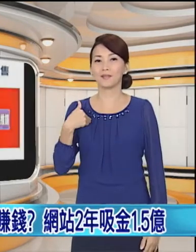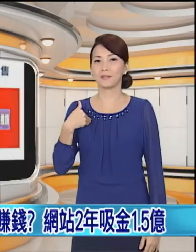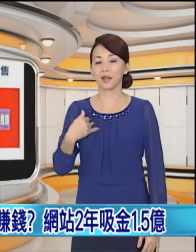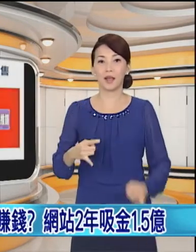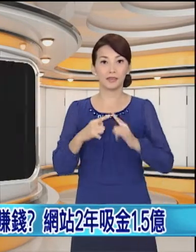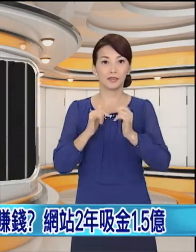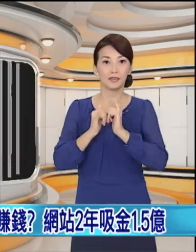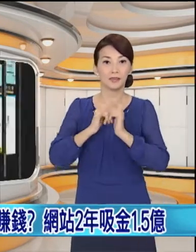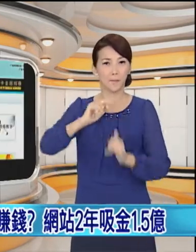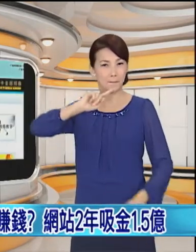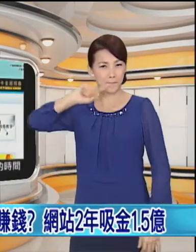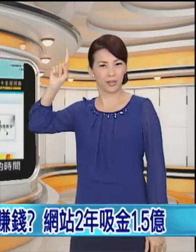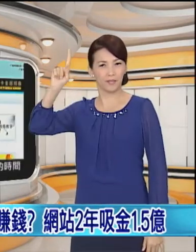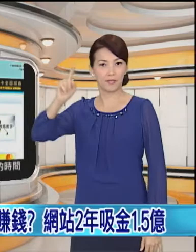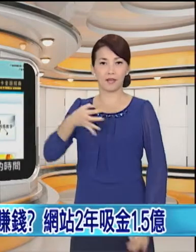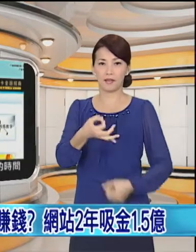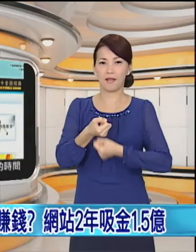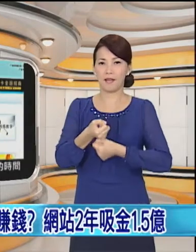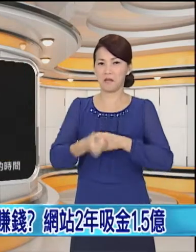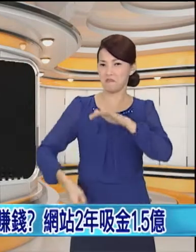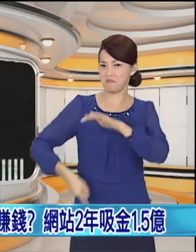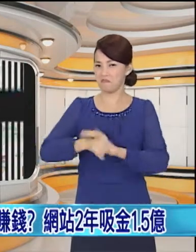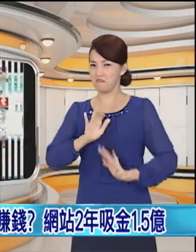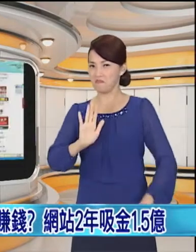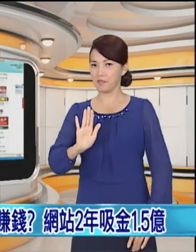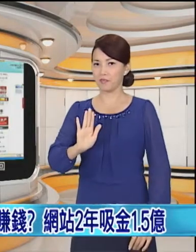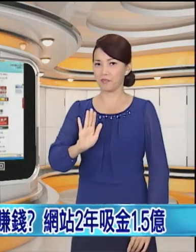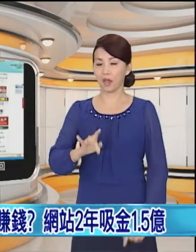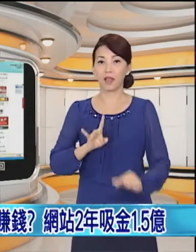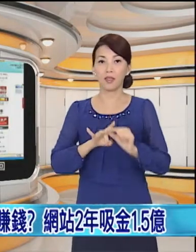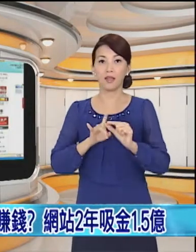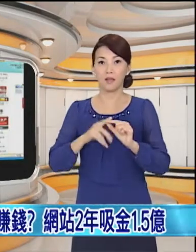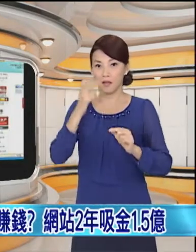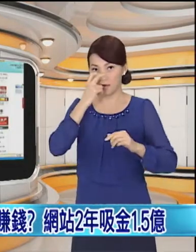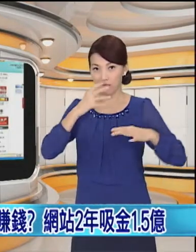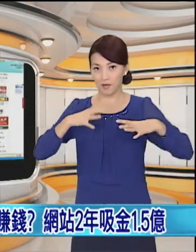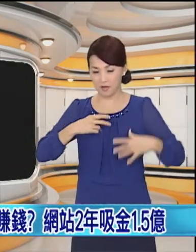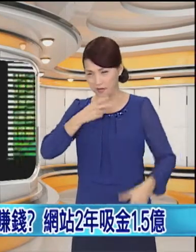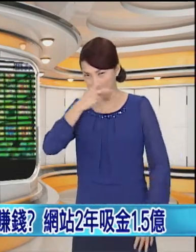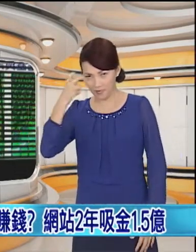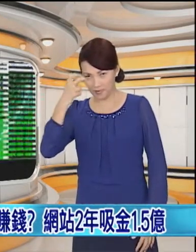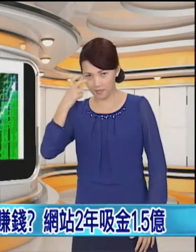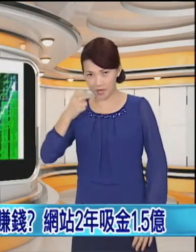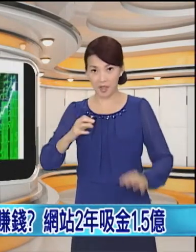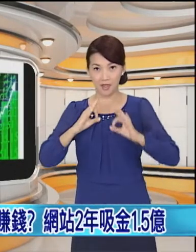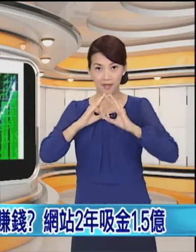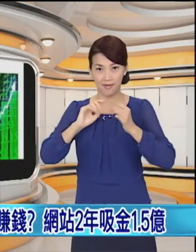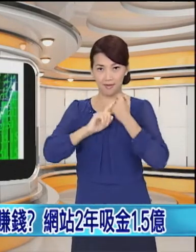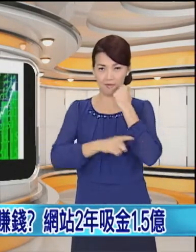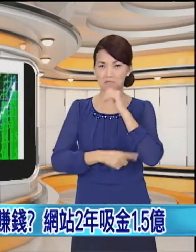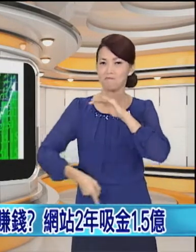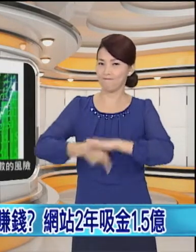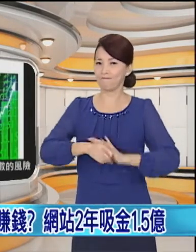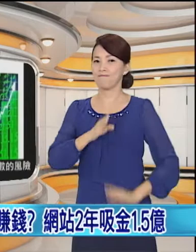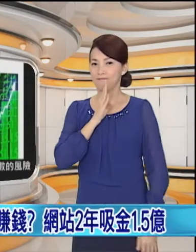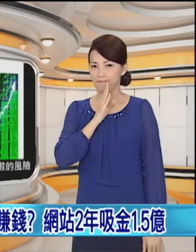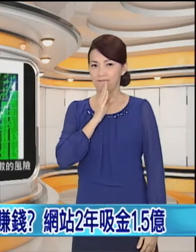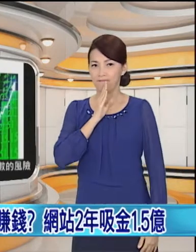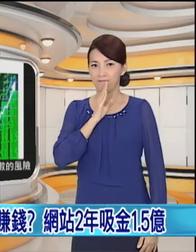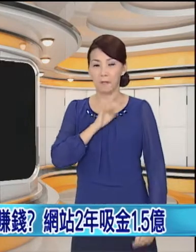民众检举涉嫌违法吸金。台中检方发现优级网确实是违反了银行法，被害